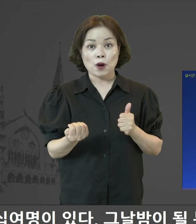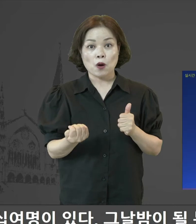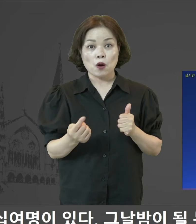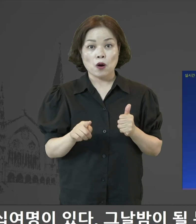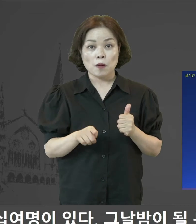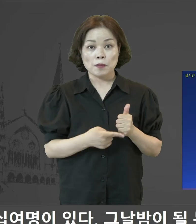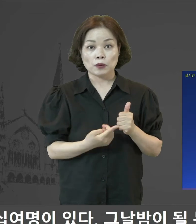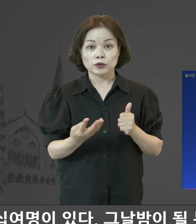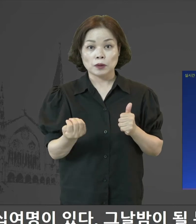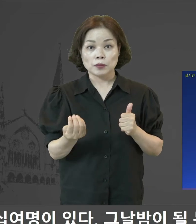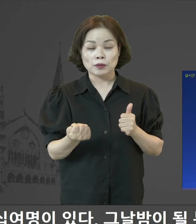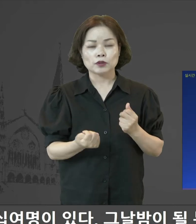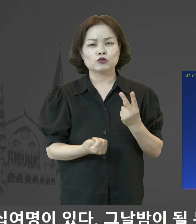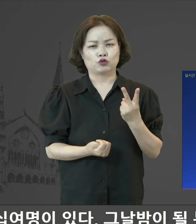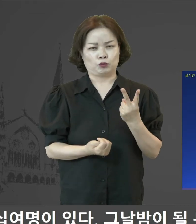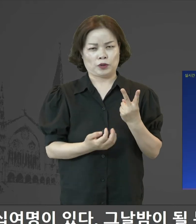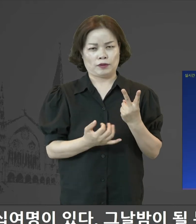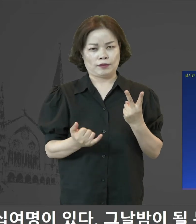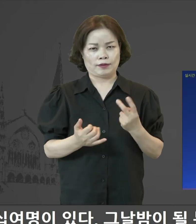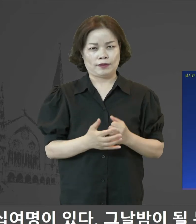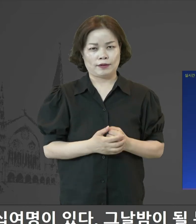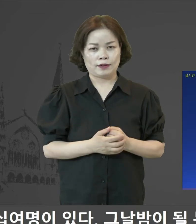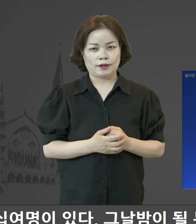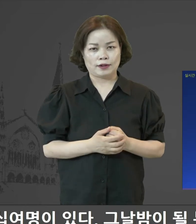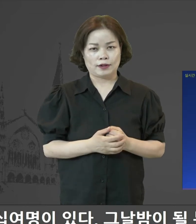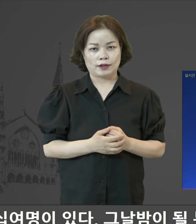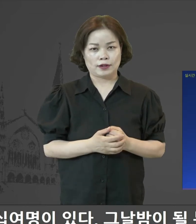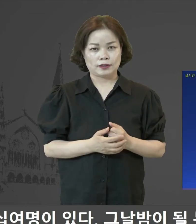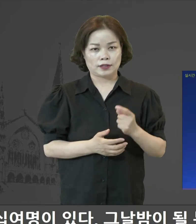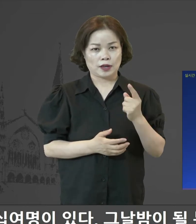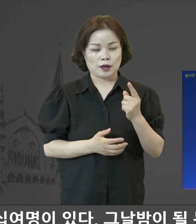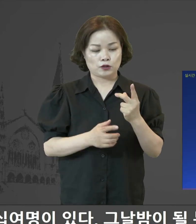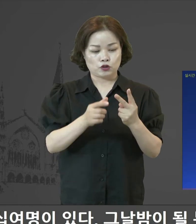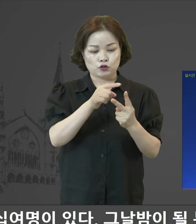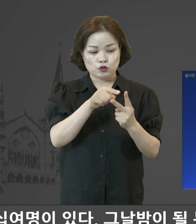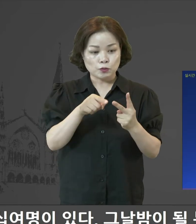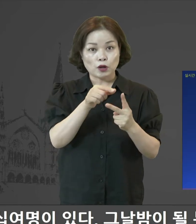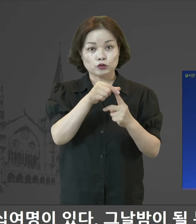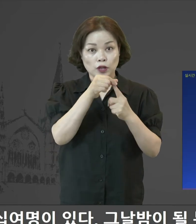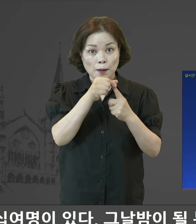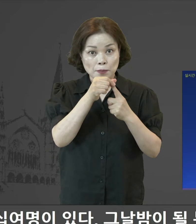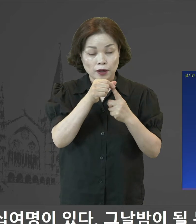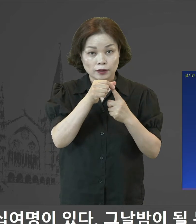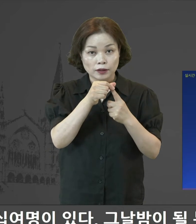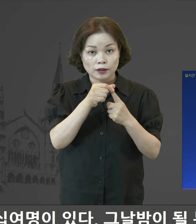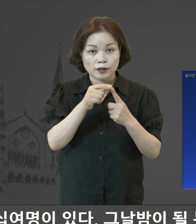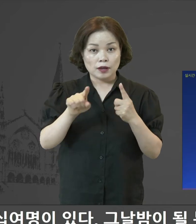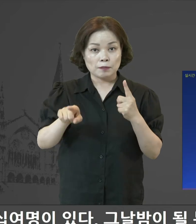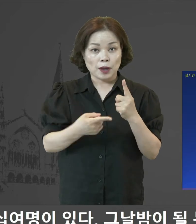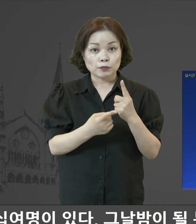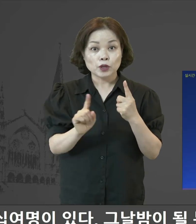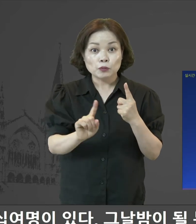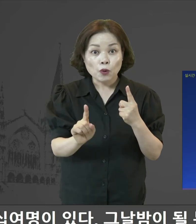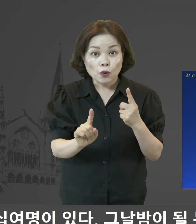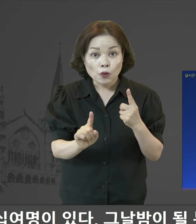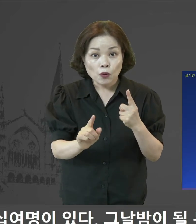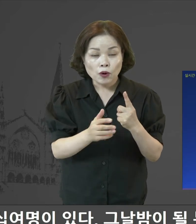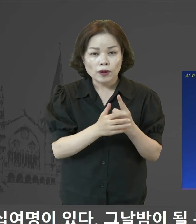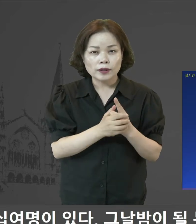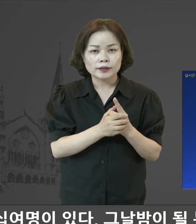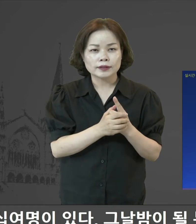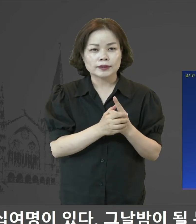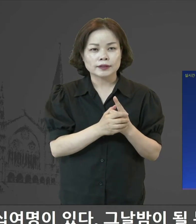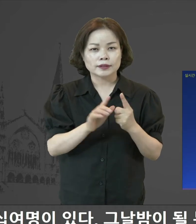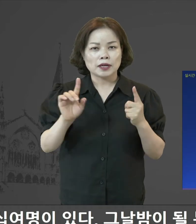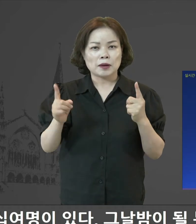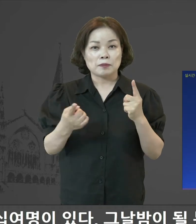명? 2명이에요. 한 백부장이 거느리는 군사 몇 명입니까? 이 답은 하실